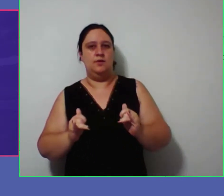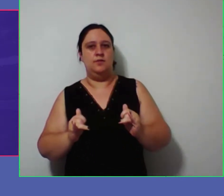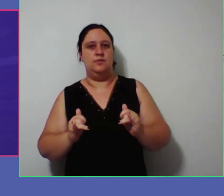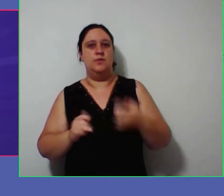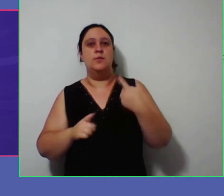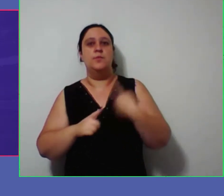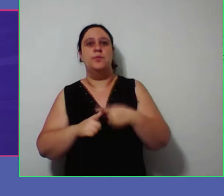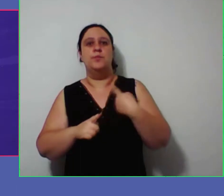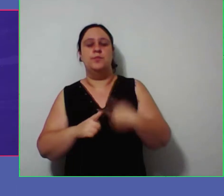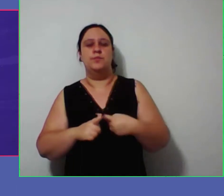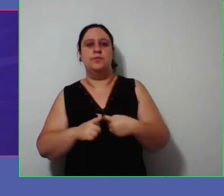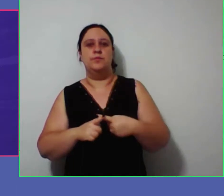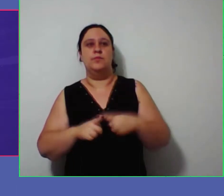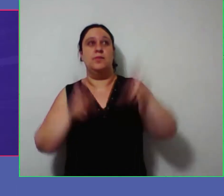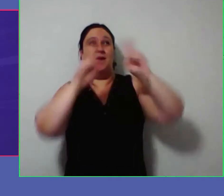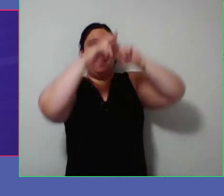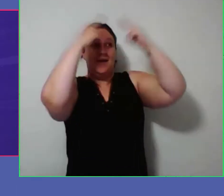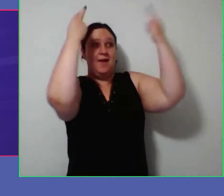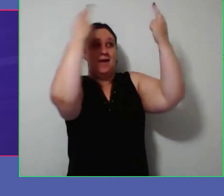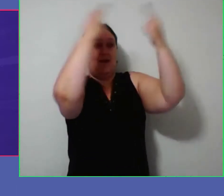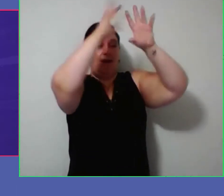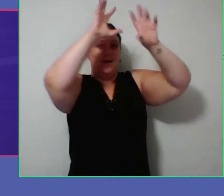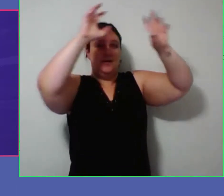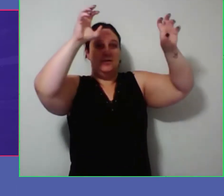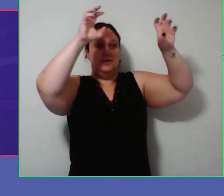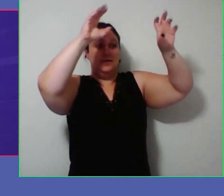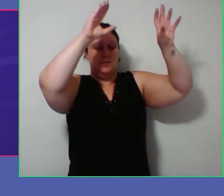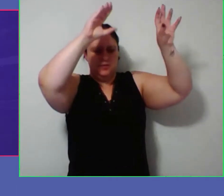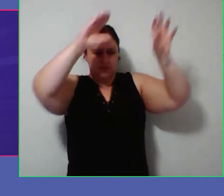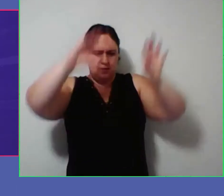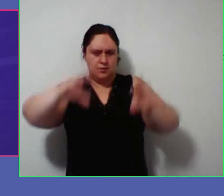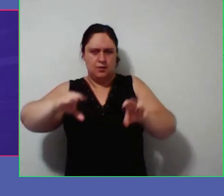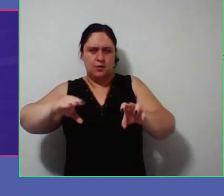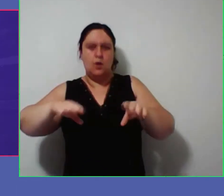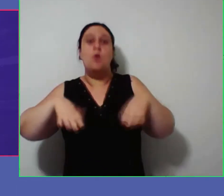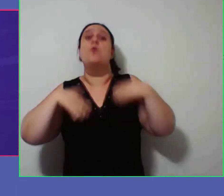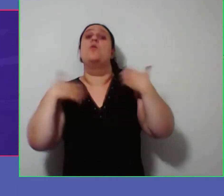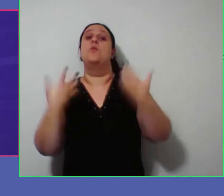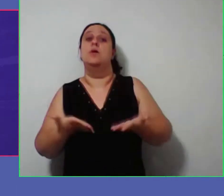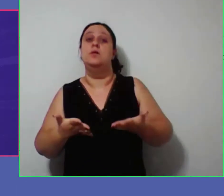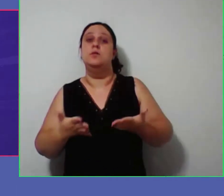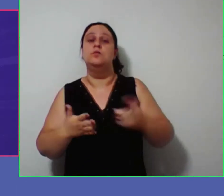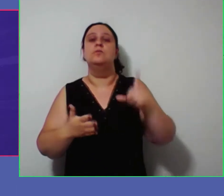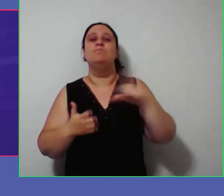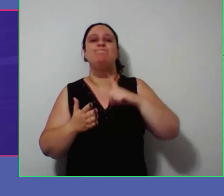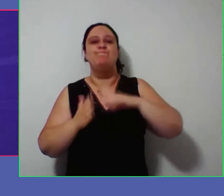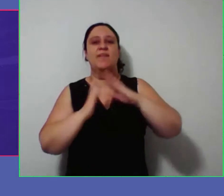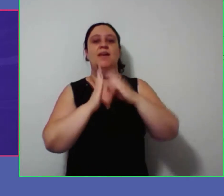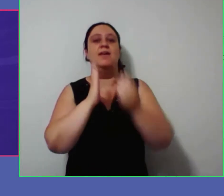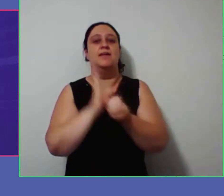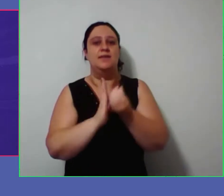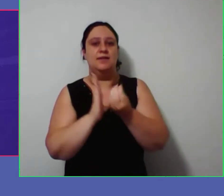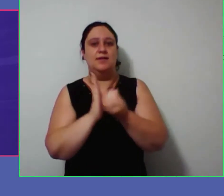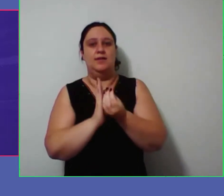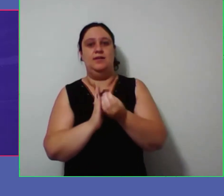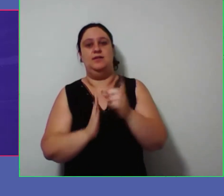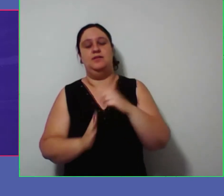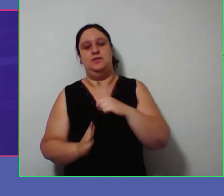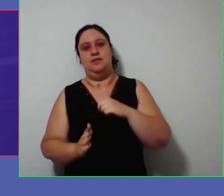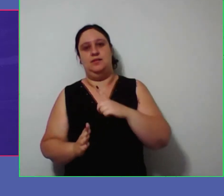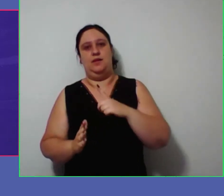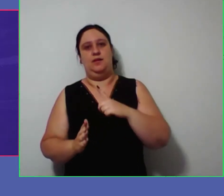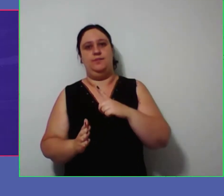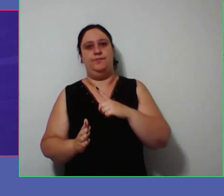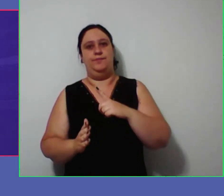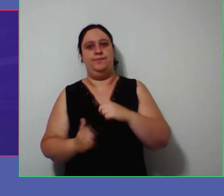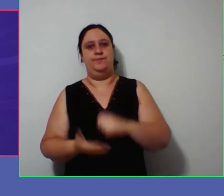quando a igreja passasse a existir, tá? Então a igreja é o reino dos céus, ou melhor, a igreja